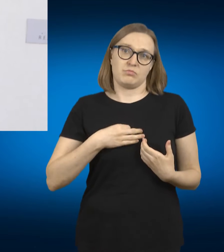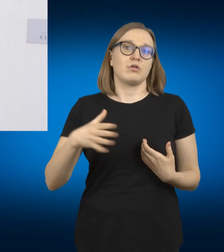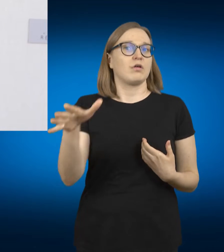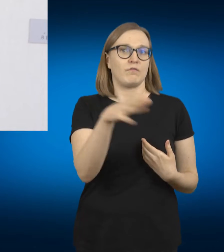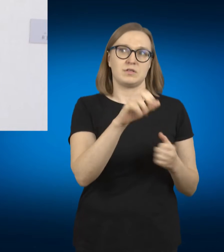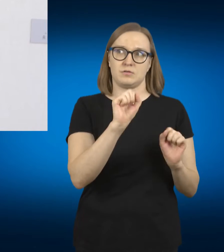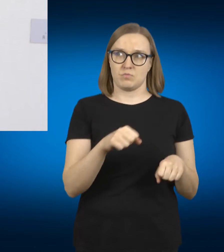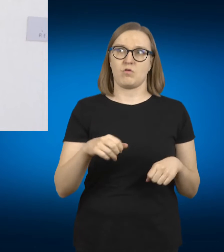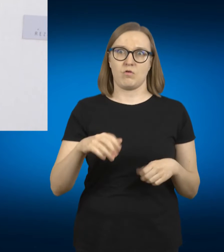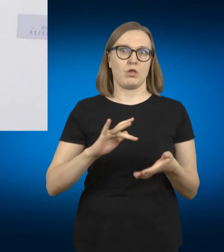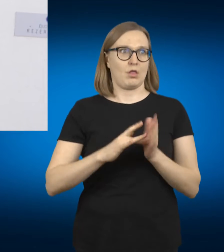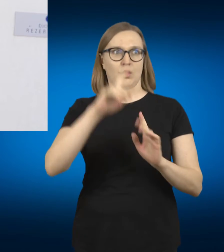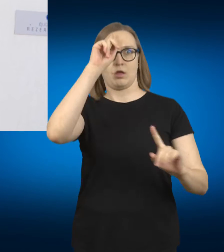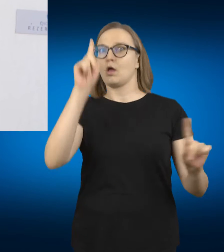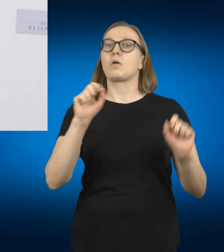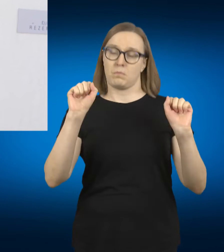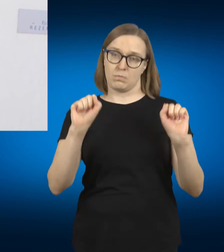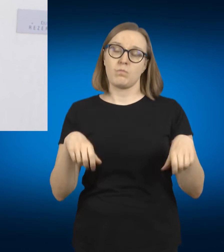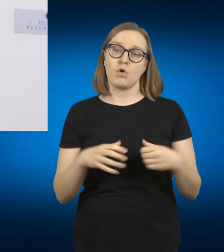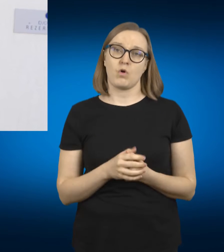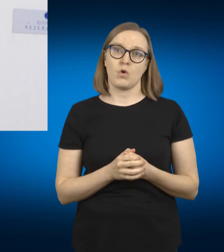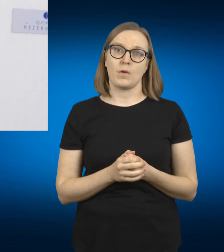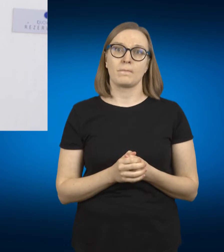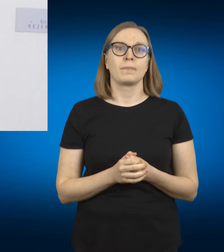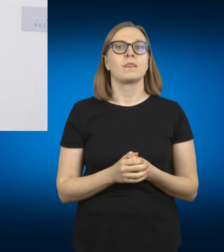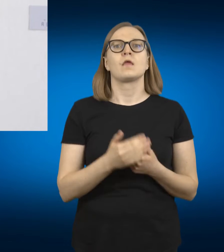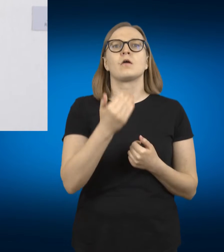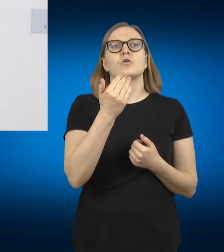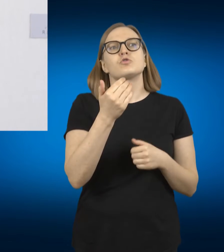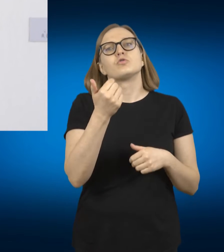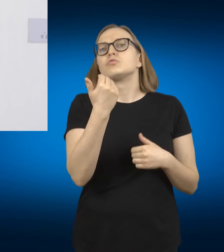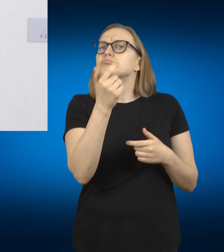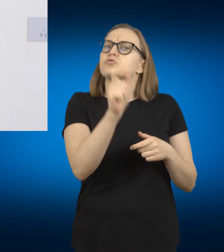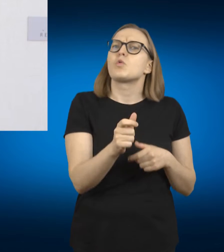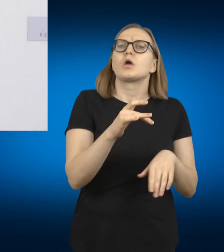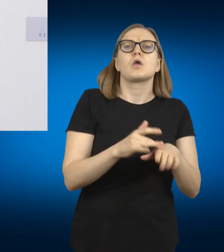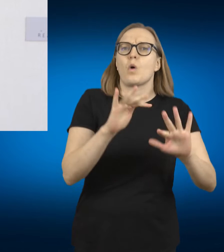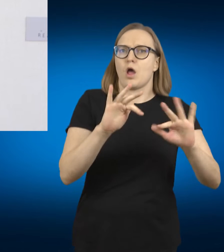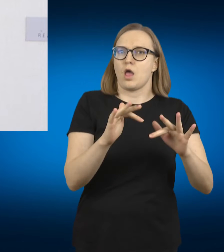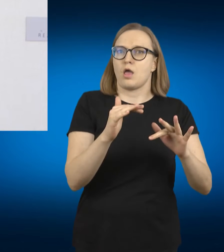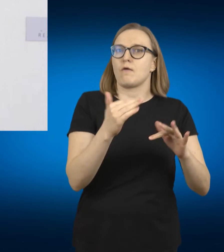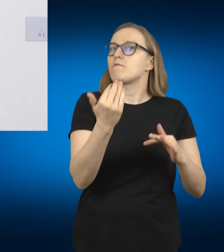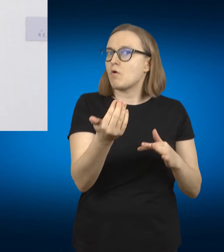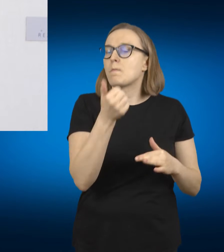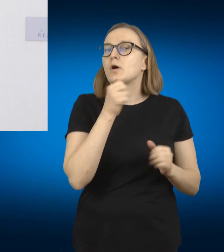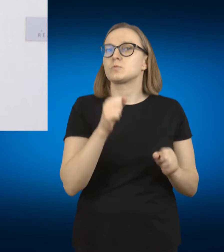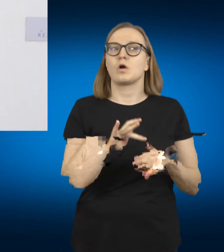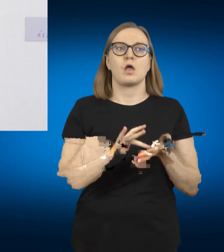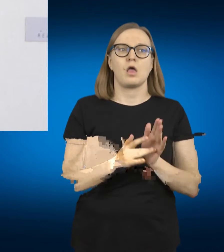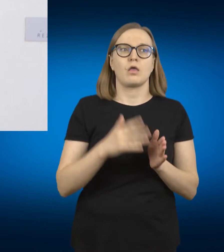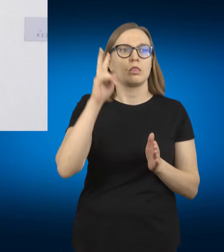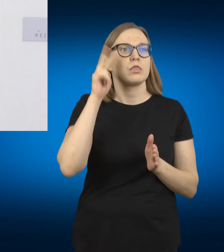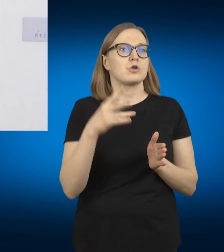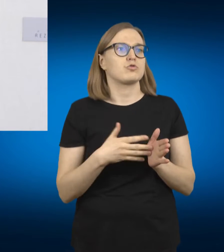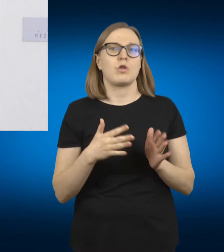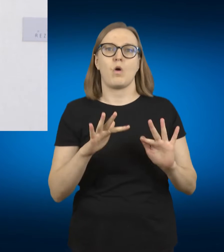labai netikėta ir daug sumišimo. Kai kurios žmonės tai veikia tokiu būdu, kad jie yra labai pasimetę, nežino, ko griebtis, kai kurie gali